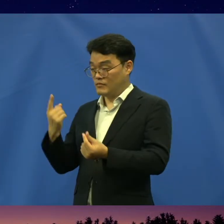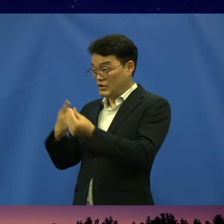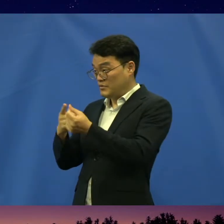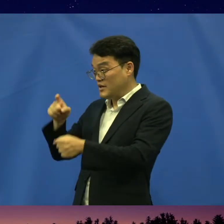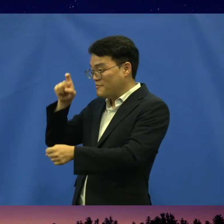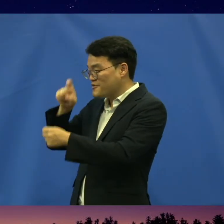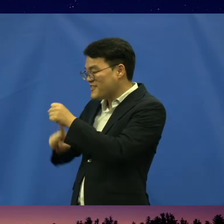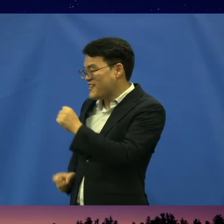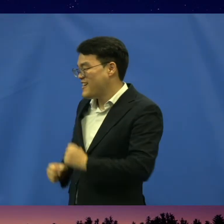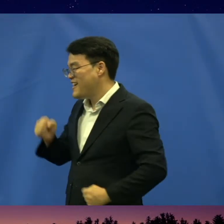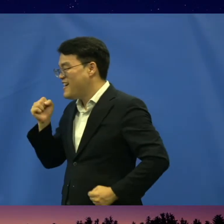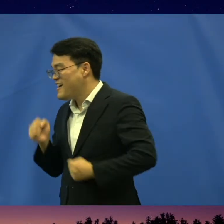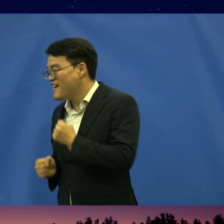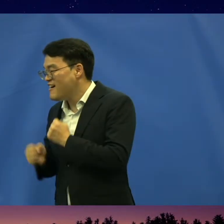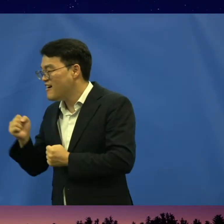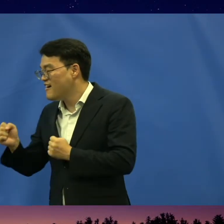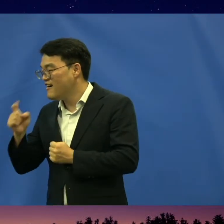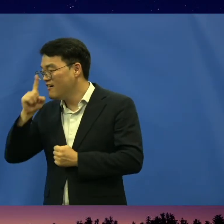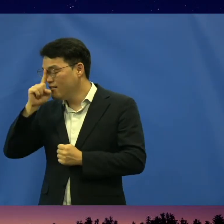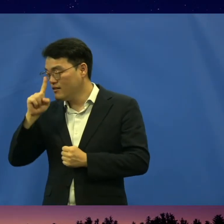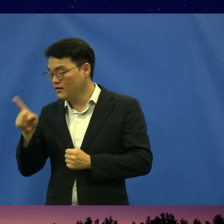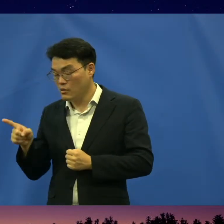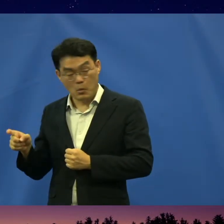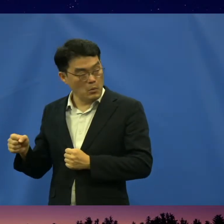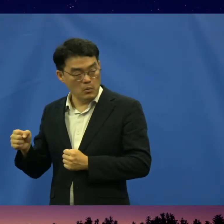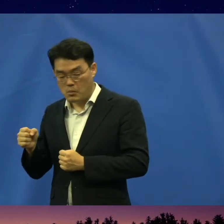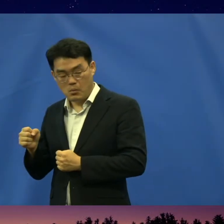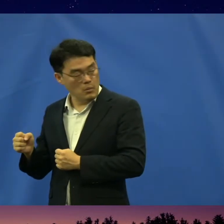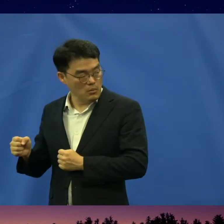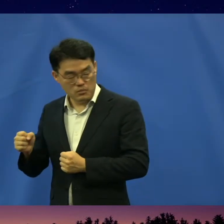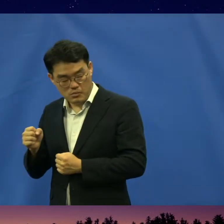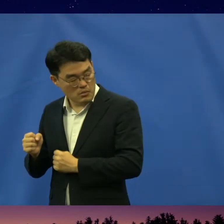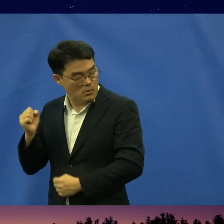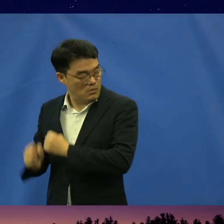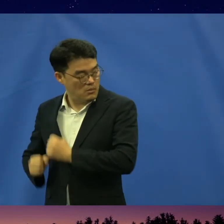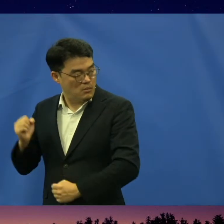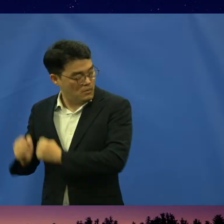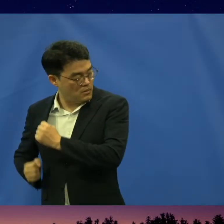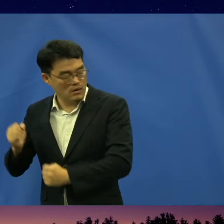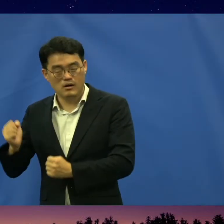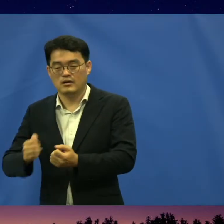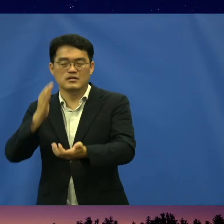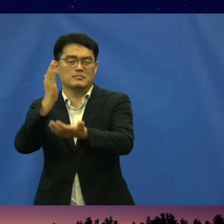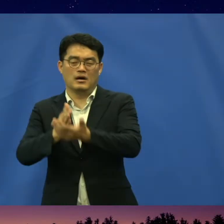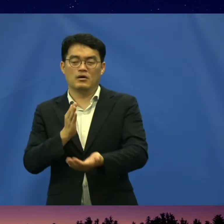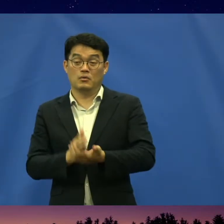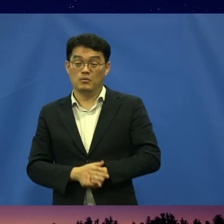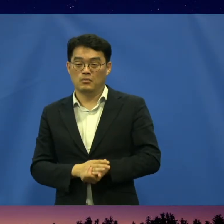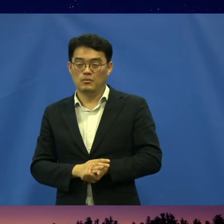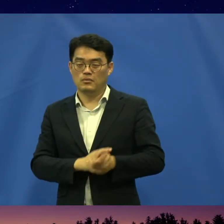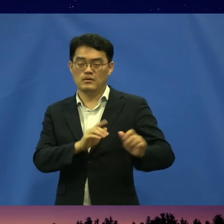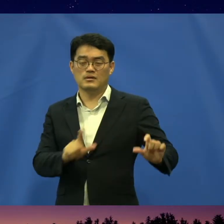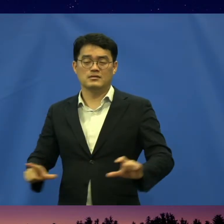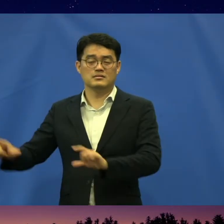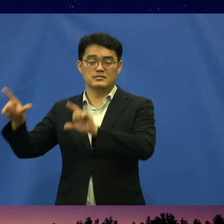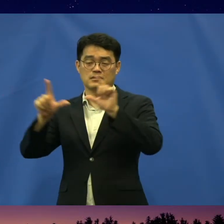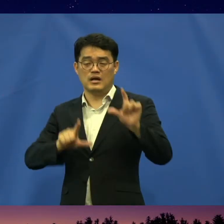분들이 있어 누군가의 말에 붙들려 매 있는 분들이 있습니까? 삶의 우선순위를 다시 확인하셔야 돼요.